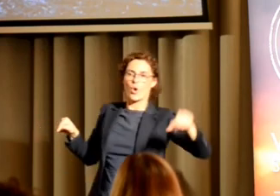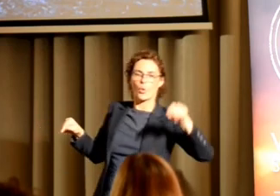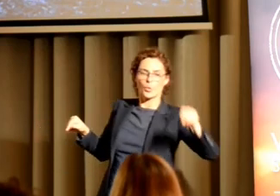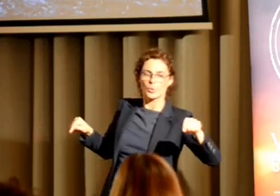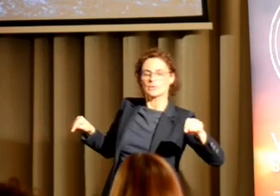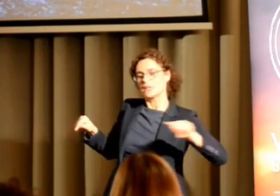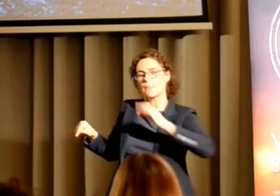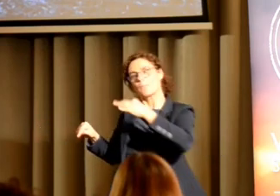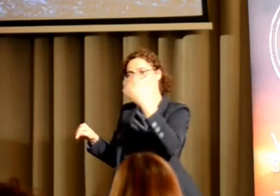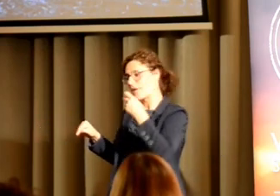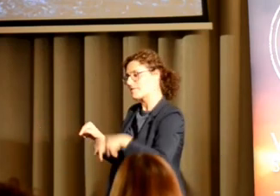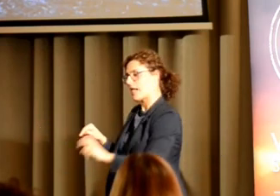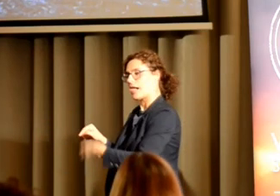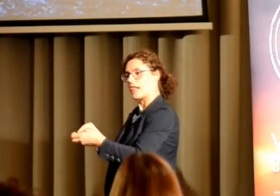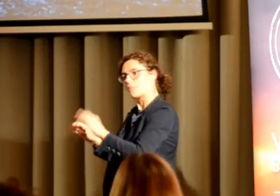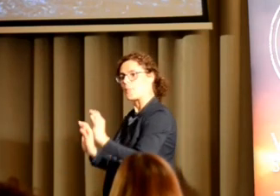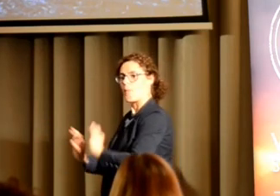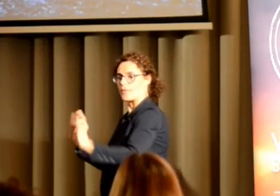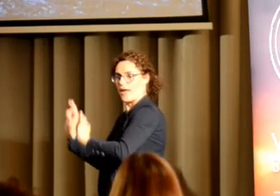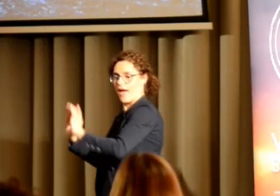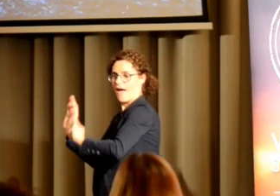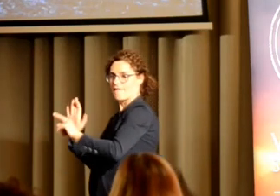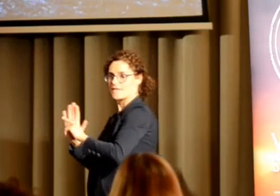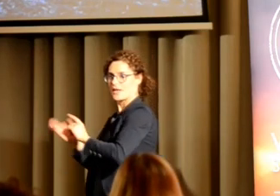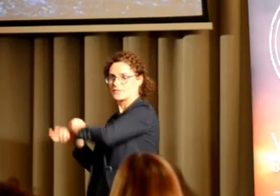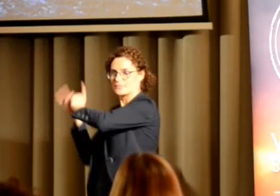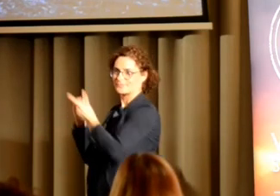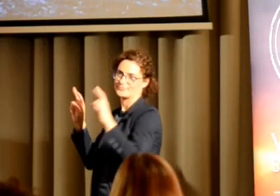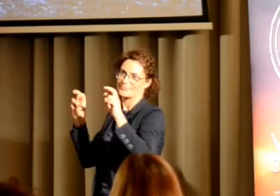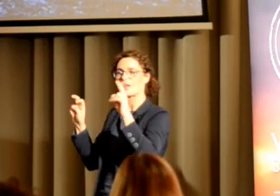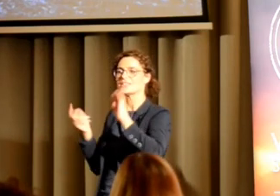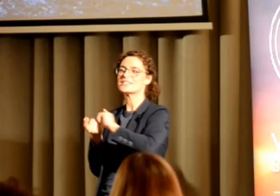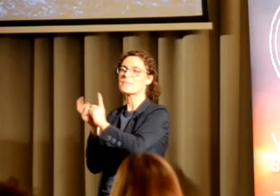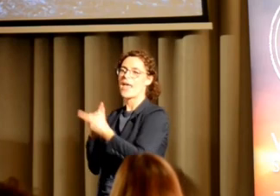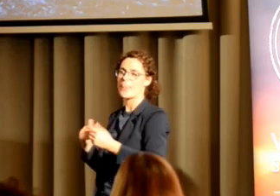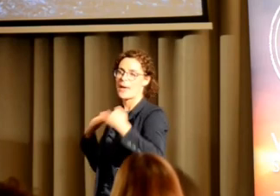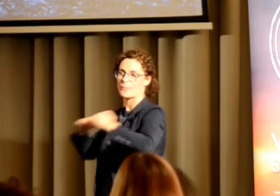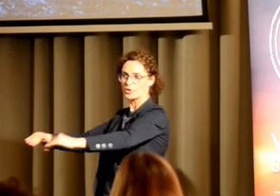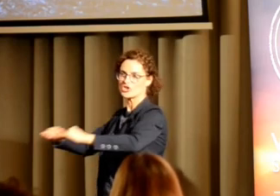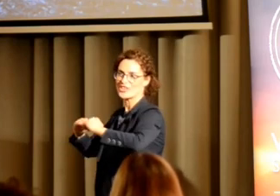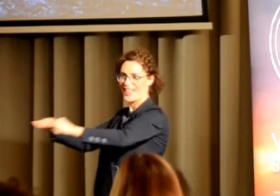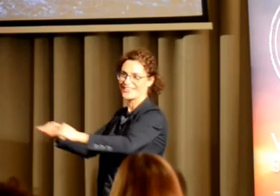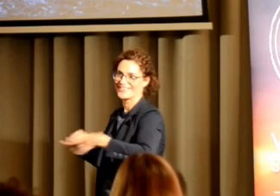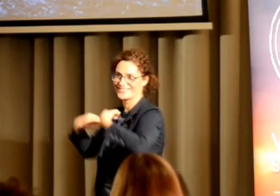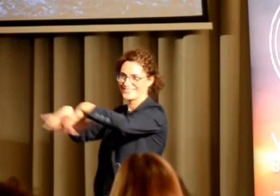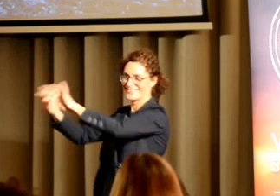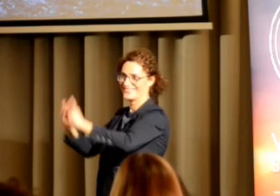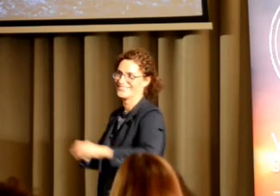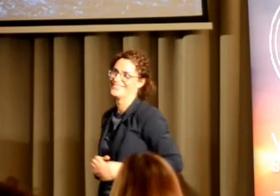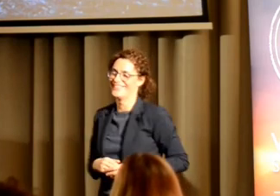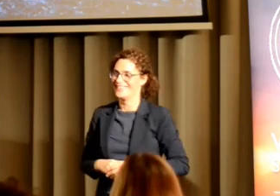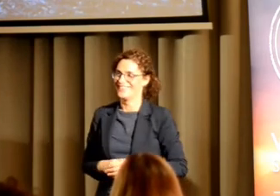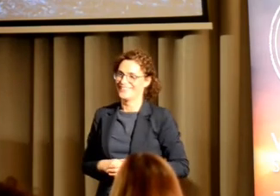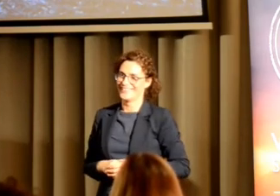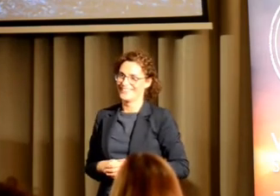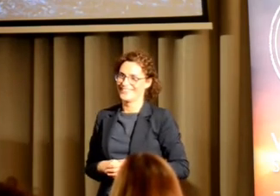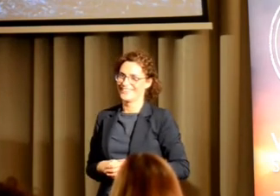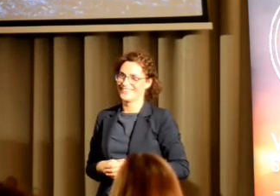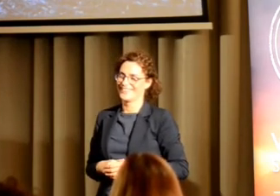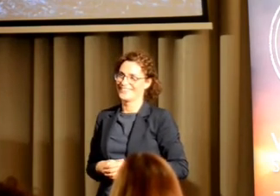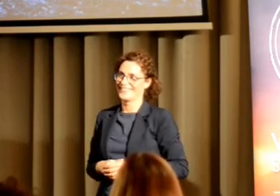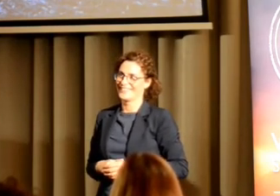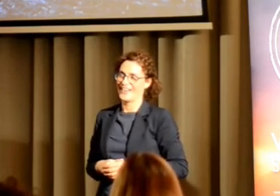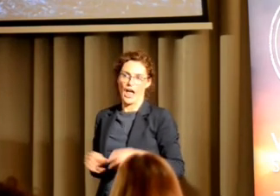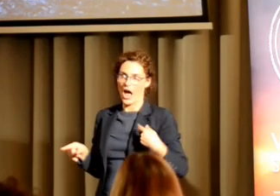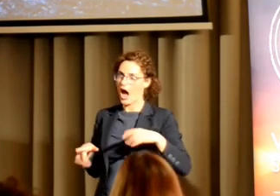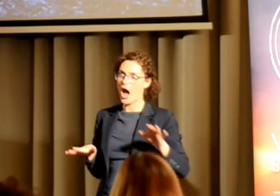poprawia ją, przygotowuje, zmienia pościel, można powiedzieć, dla tych maluchów. One oczywiście są przejęte